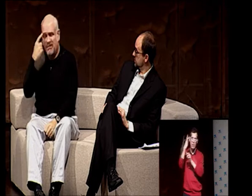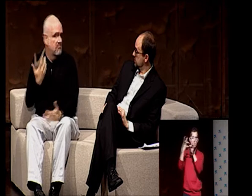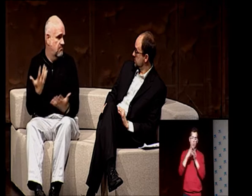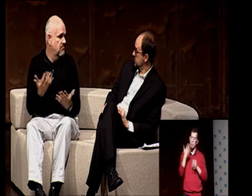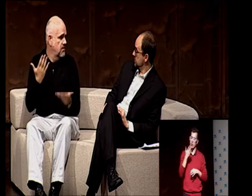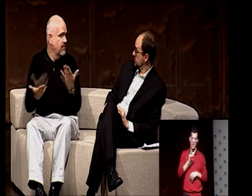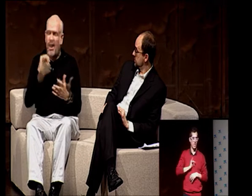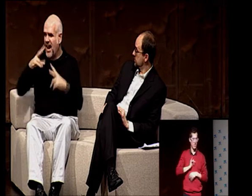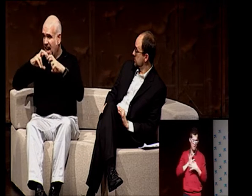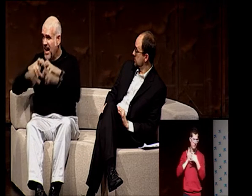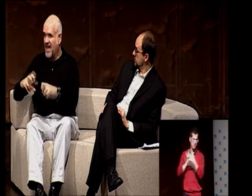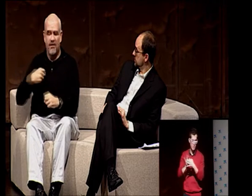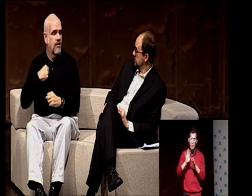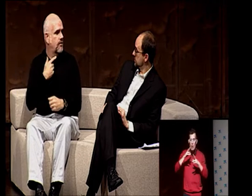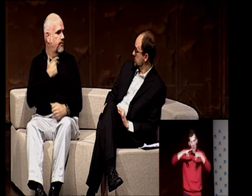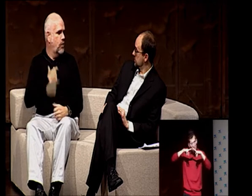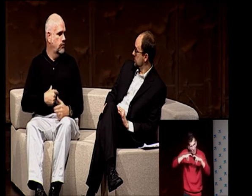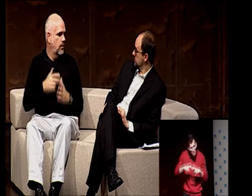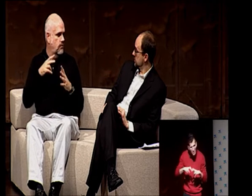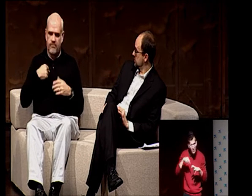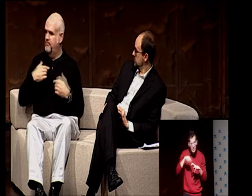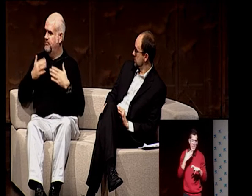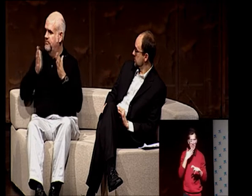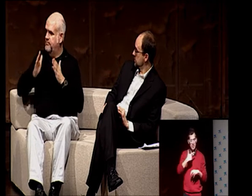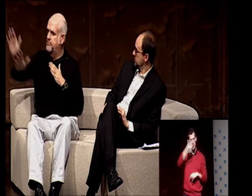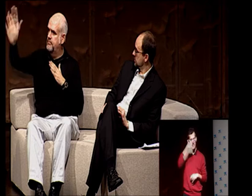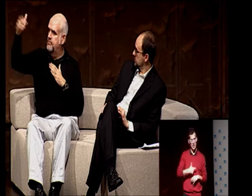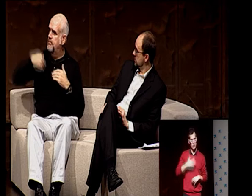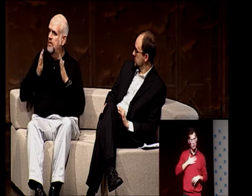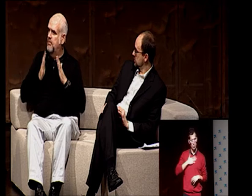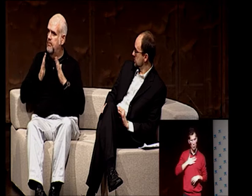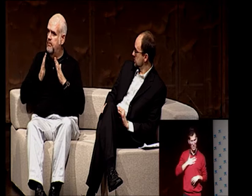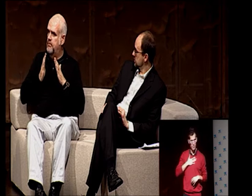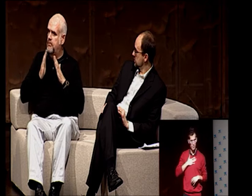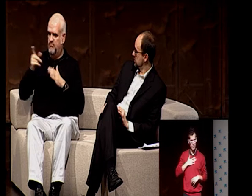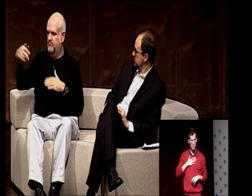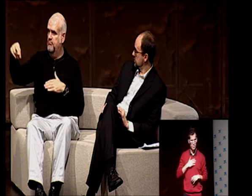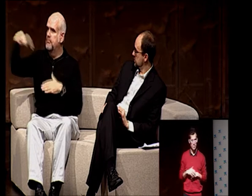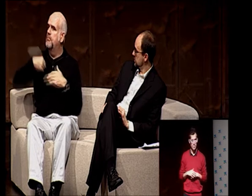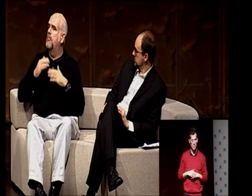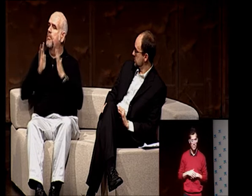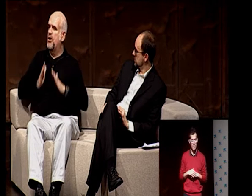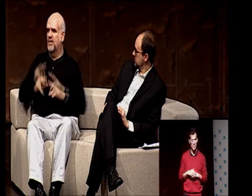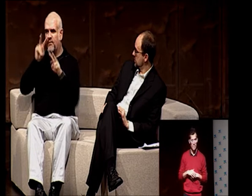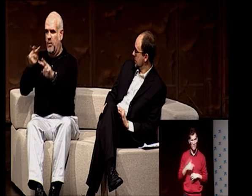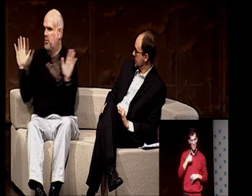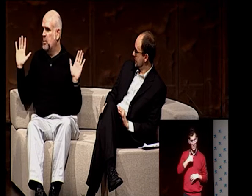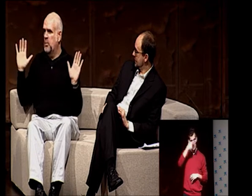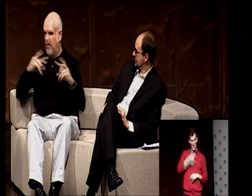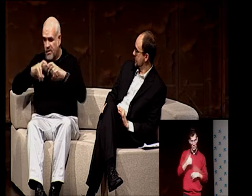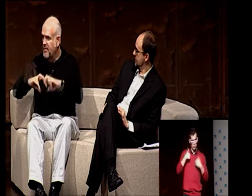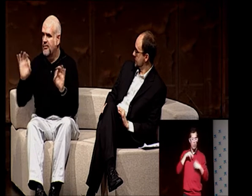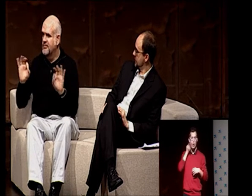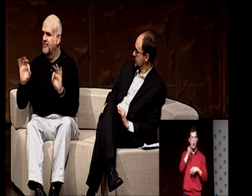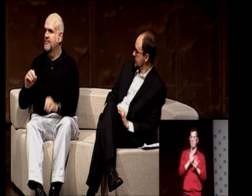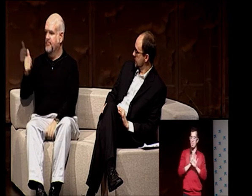esperaremos que en un futuro consigamos esto porque yo creo que nos une hay que hacer una investigación quizá personal de cada